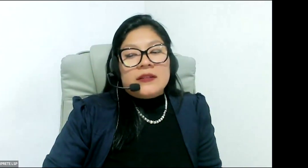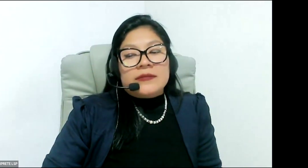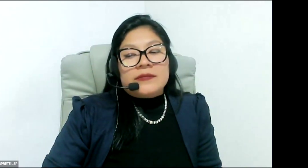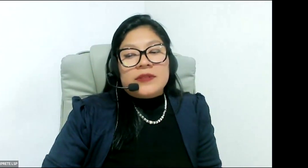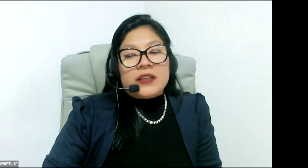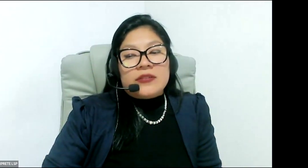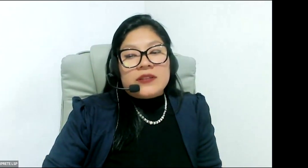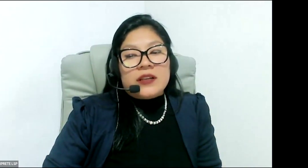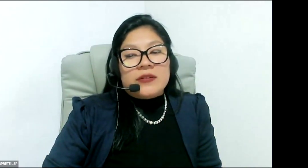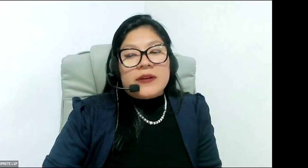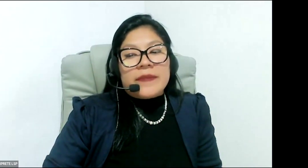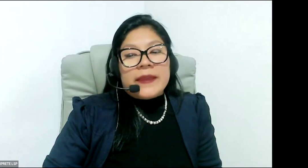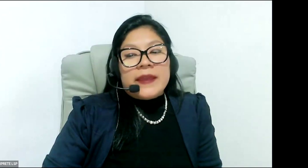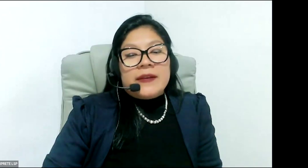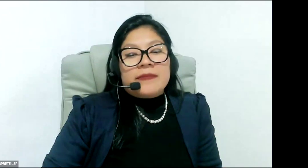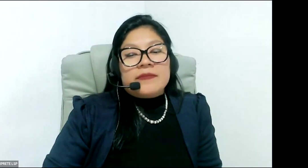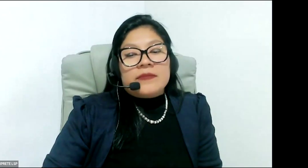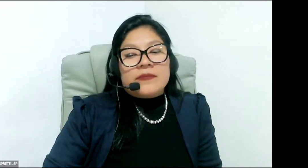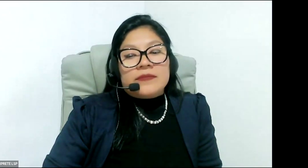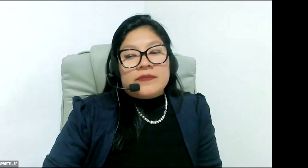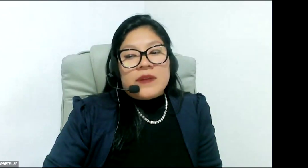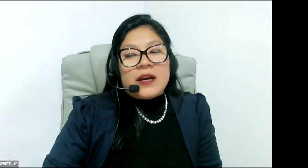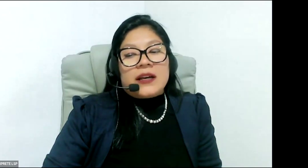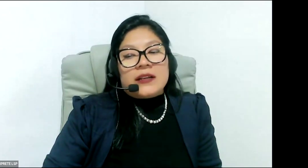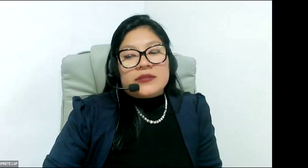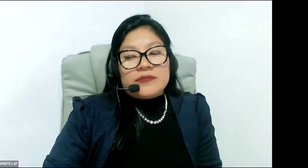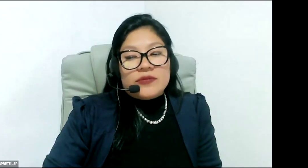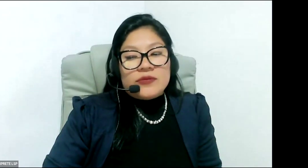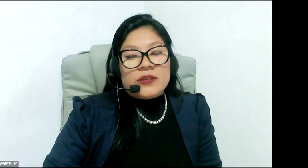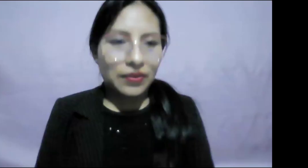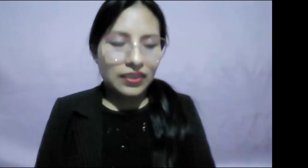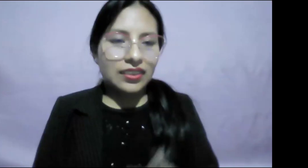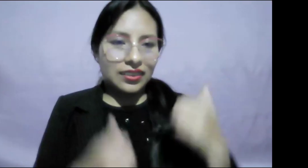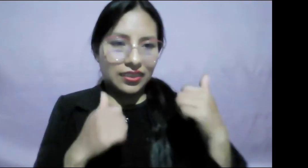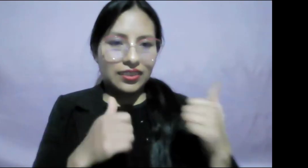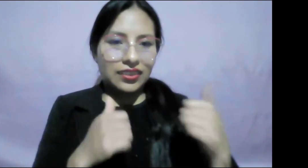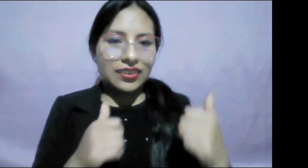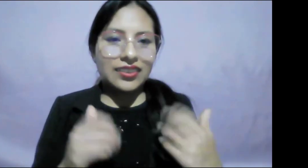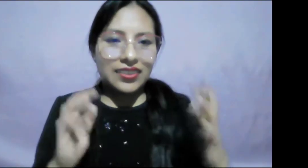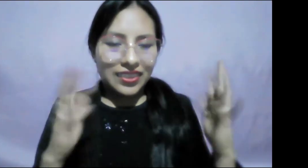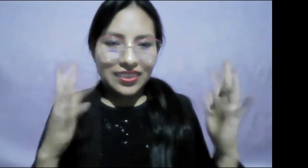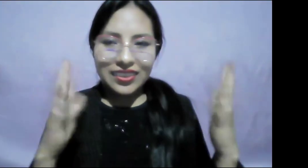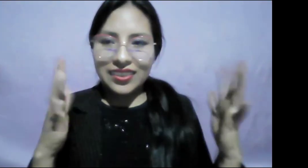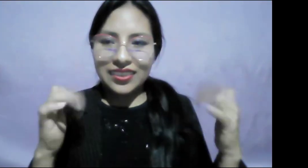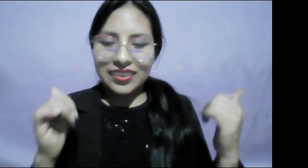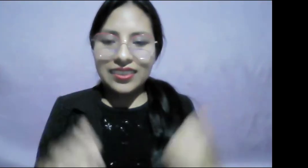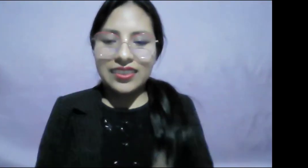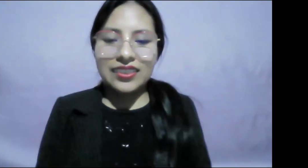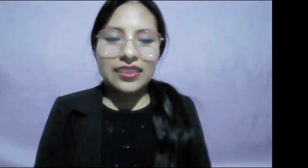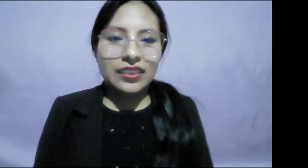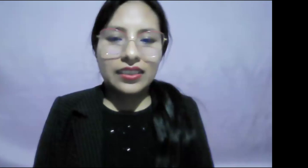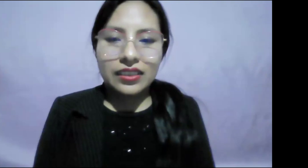Ajá Buenas noches Laura anash Muy bien gracias